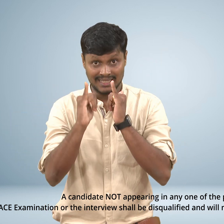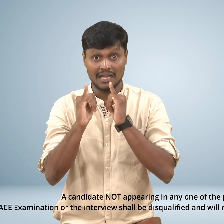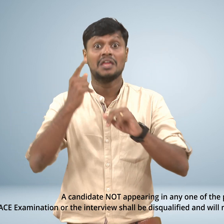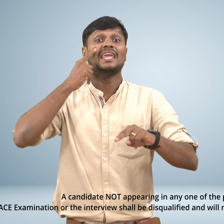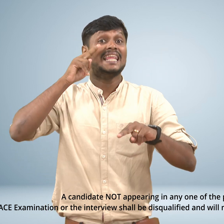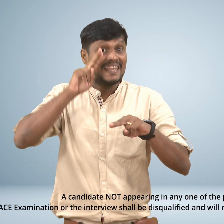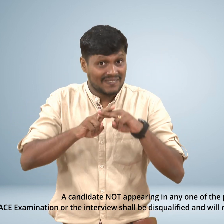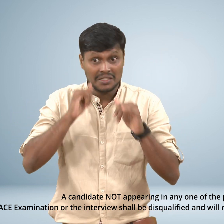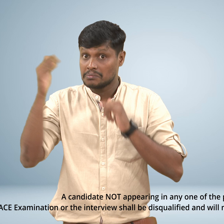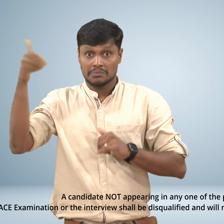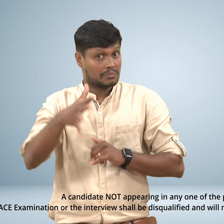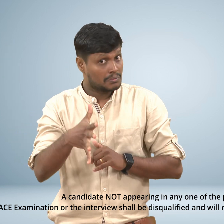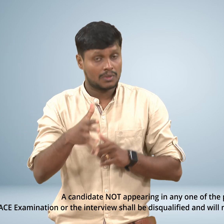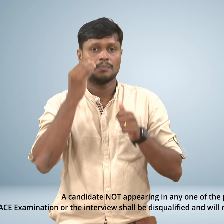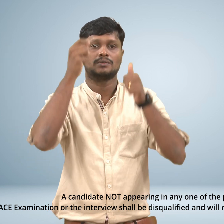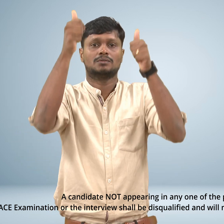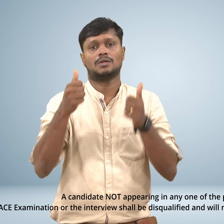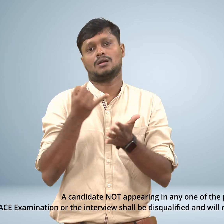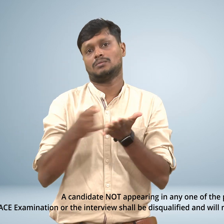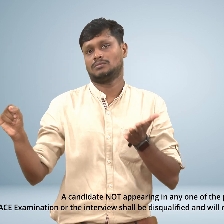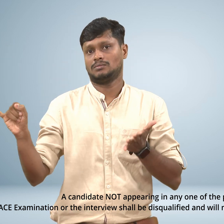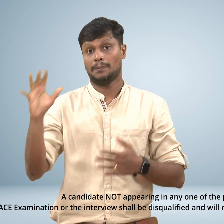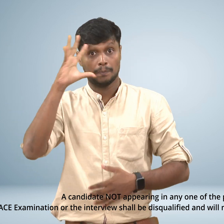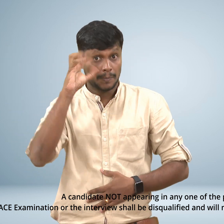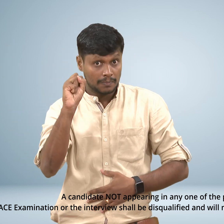ഇൻ്റർവ്യൂവിന് ഹാജരായില്ലെങ്കിൽ അഡ്മിഷന് പരിഗണിക്കുന്നതല്ല.